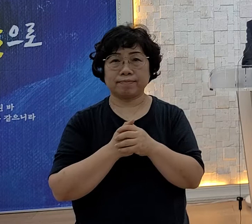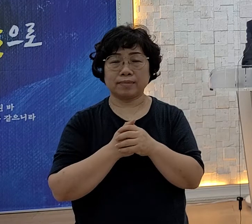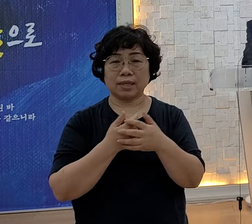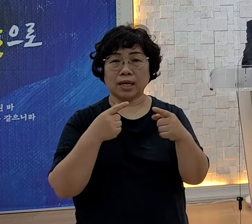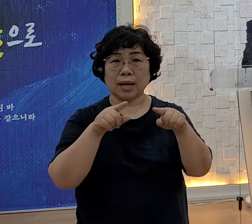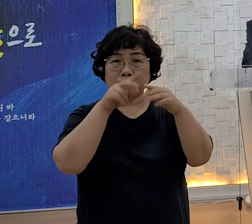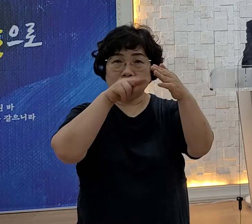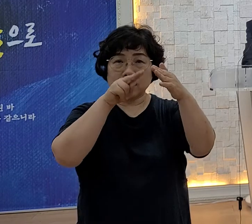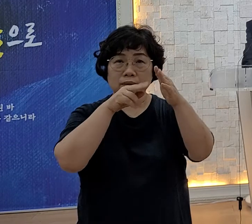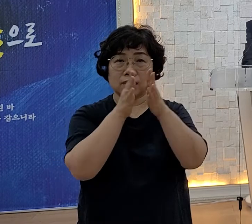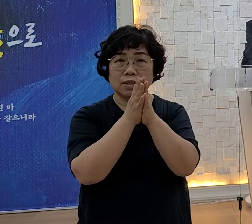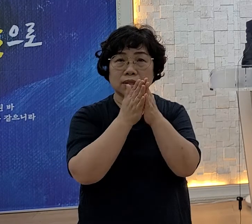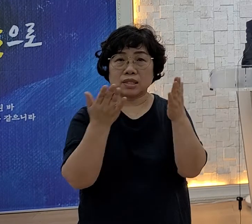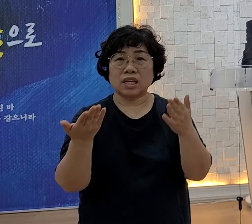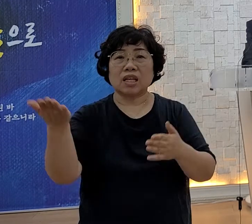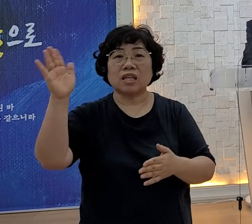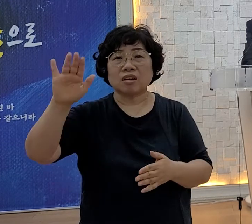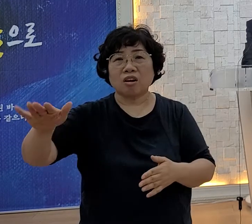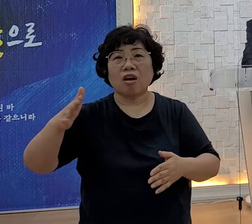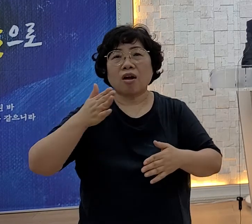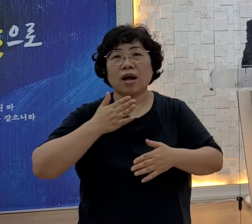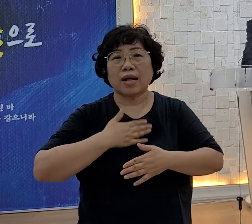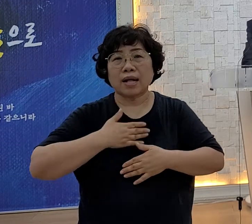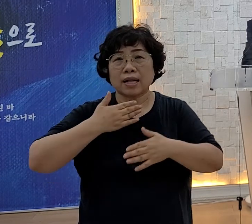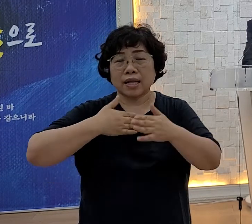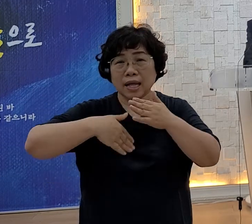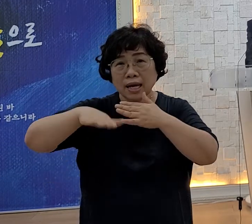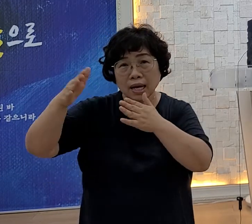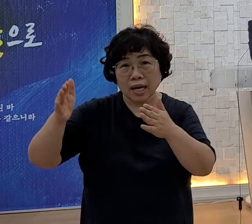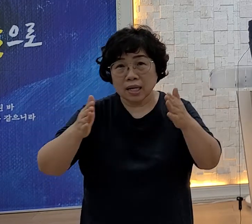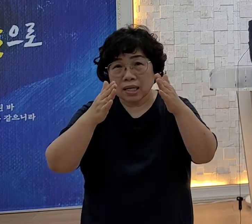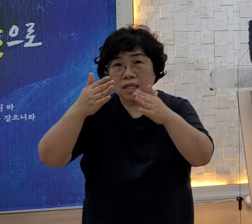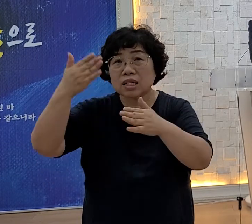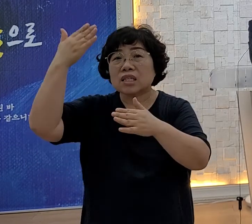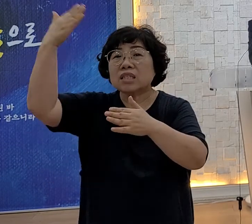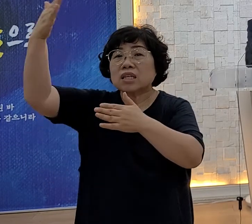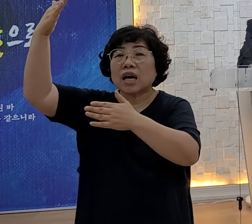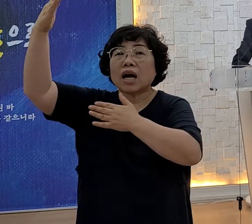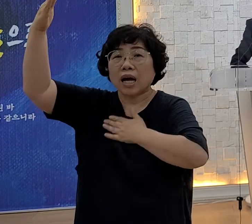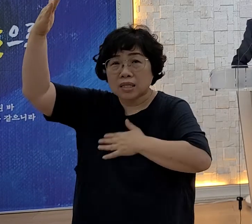한번 같이 읽어보겠습니다. 시작. 그러나